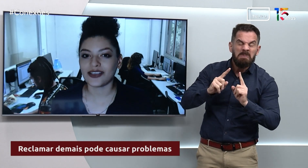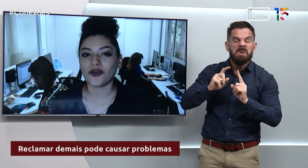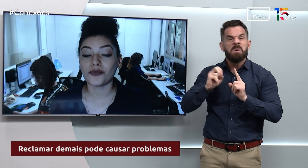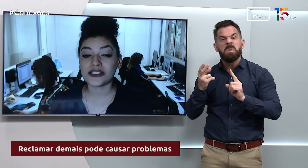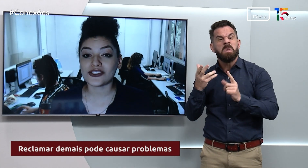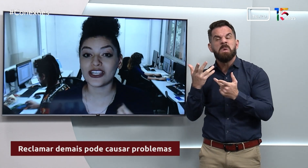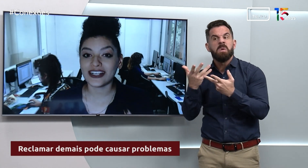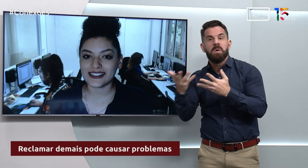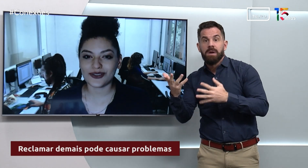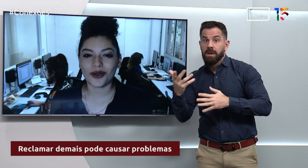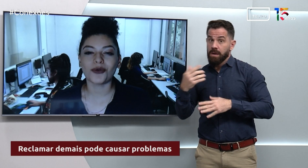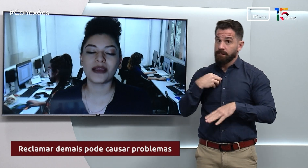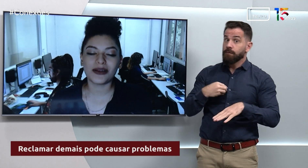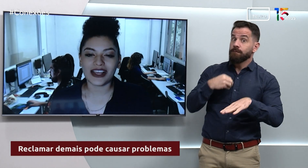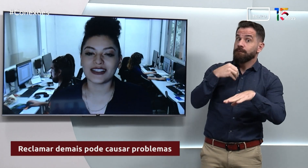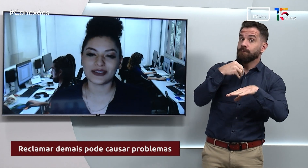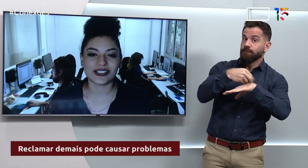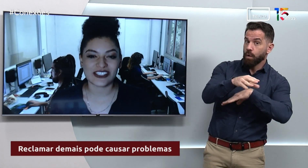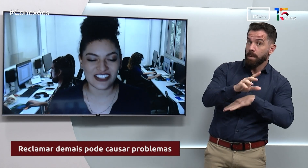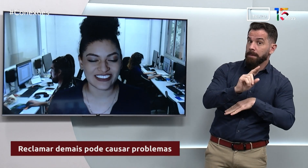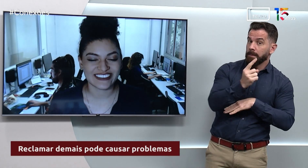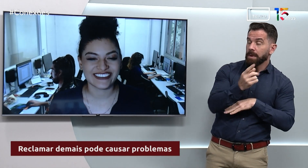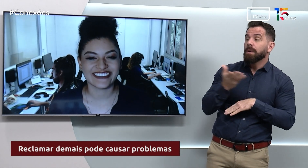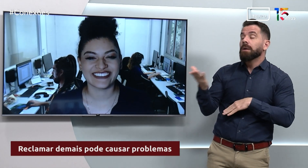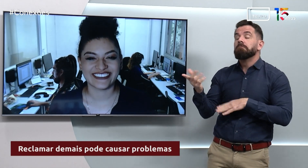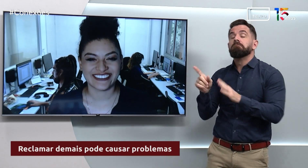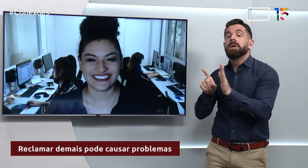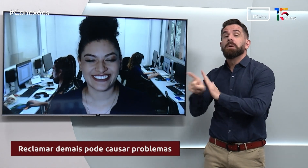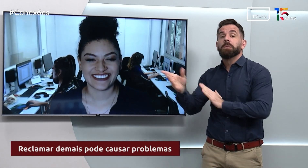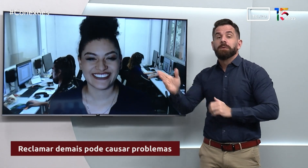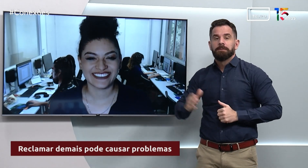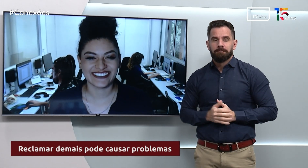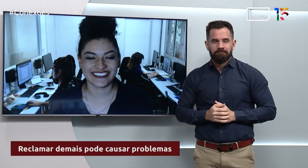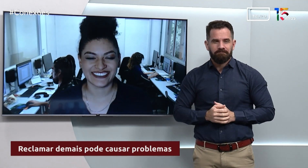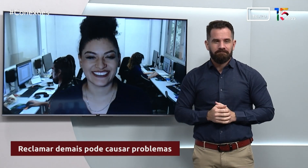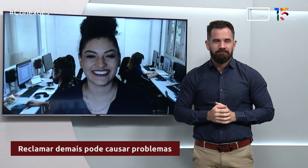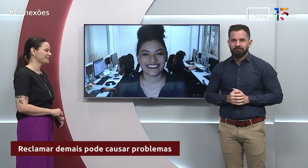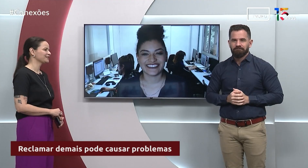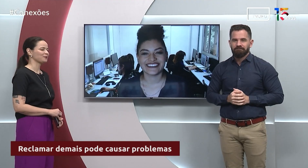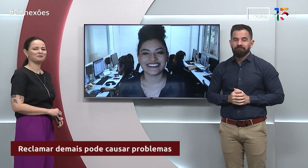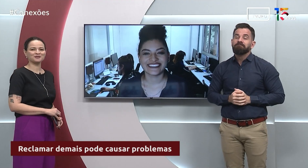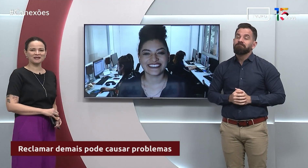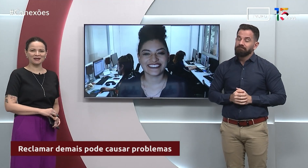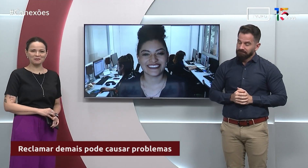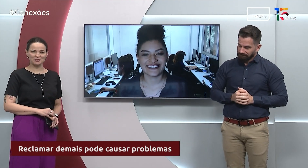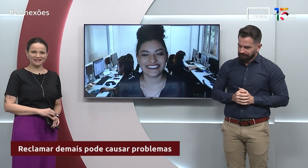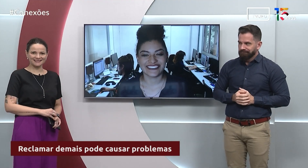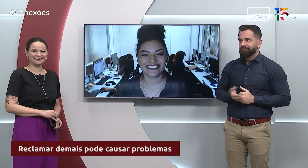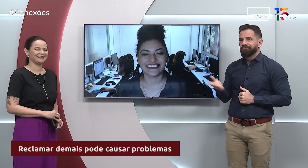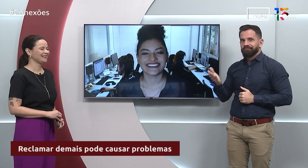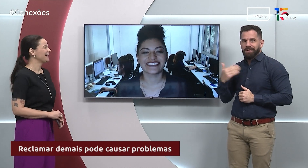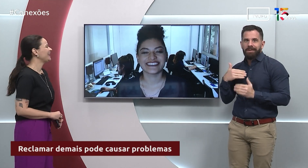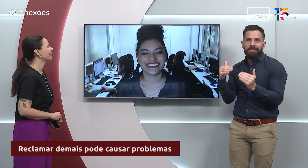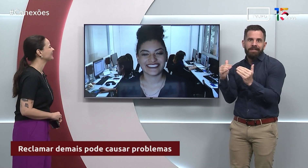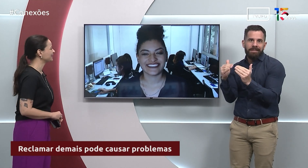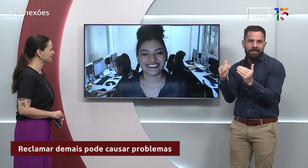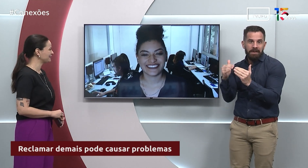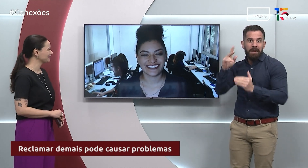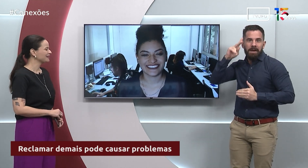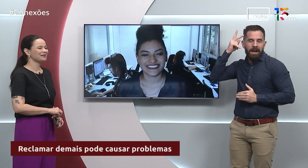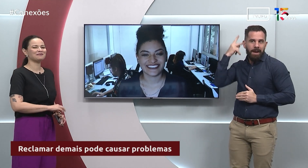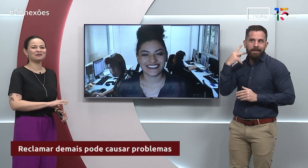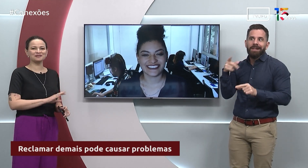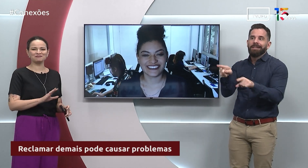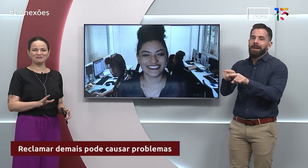trazer aqui algumas dicas de como melhorar aí no dia a dia? Bom, também preciso dizer que sou uma pessoa reclamona,